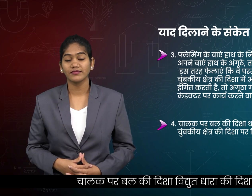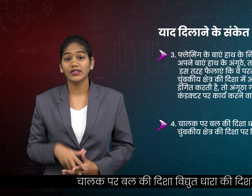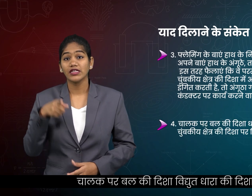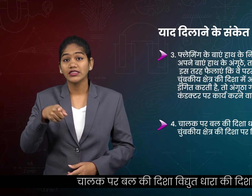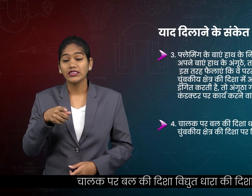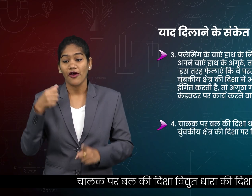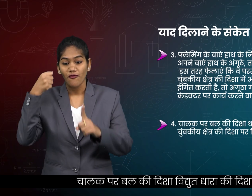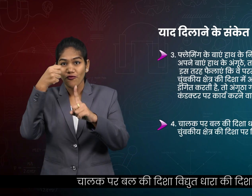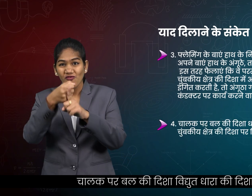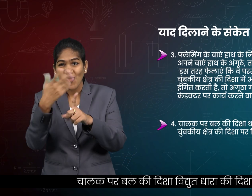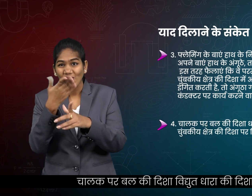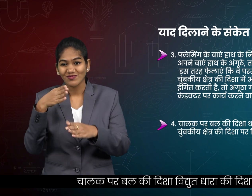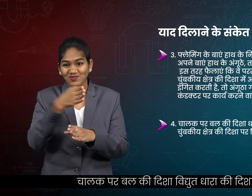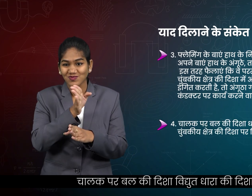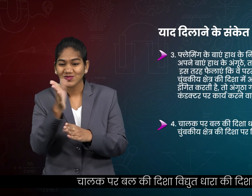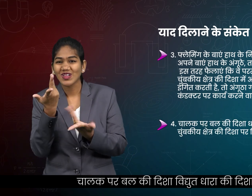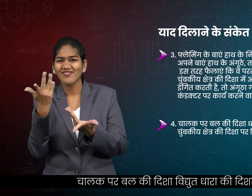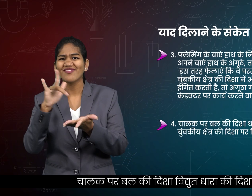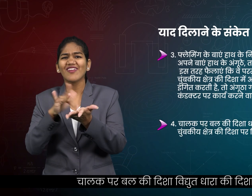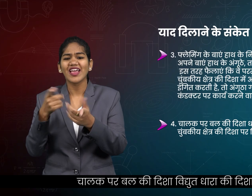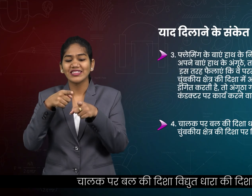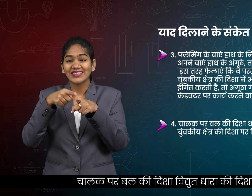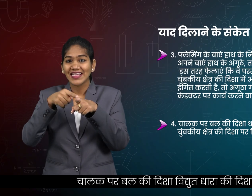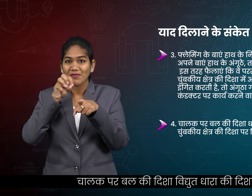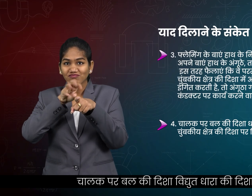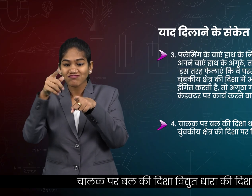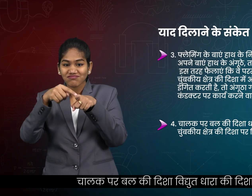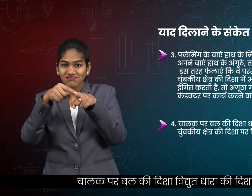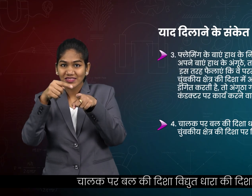चालक पर बल की दिशा विद्युत धारा की